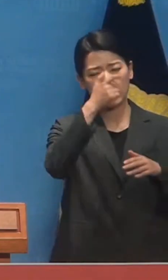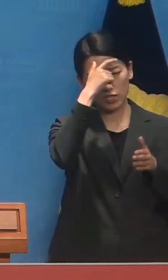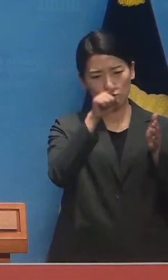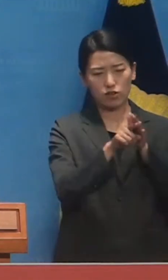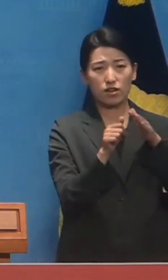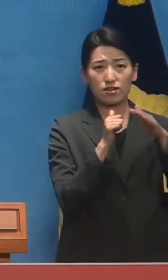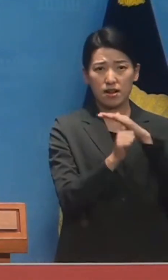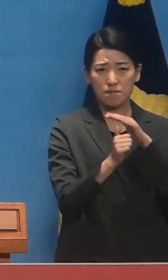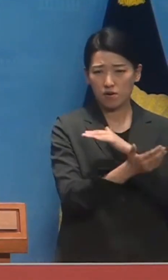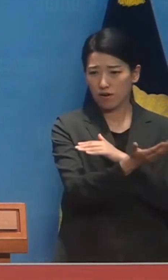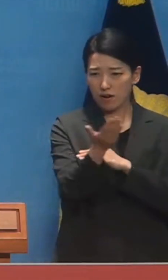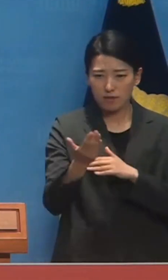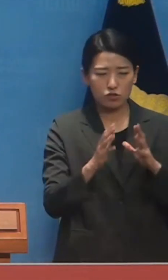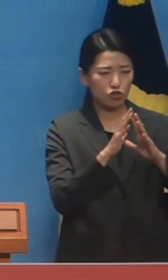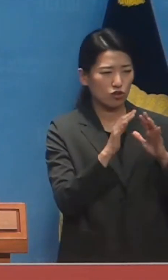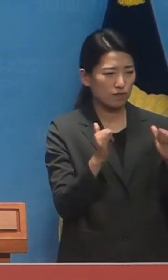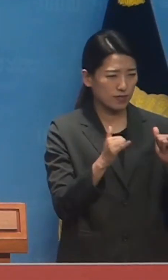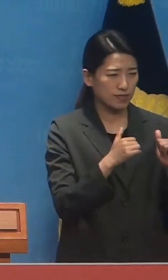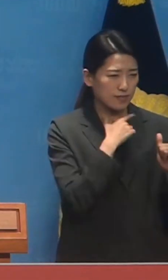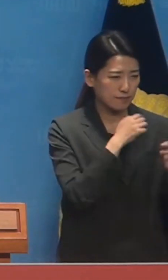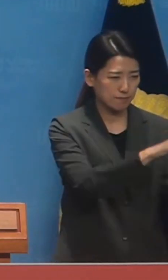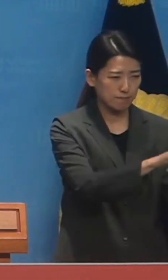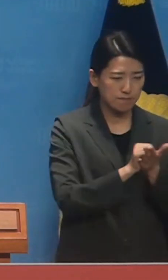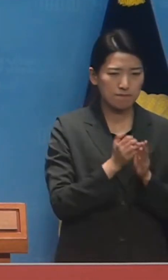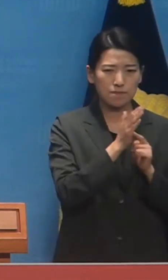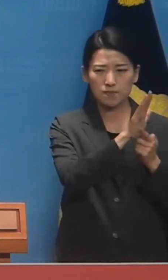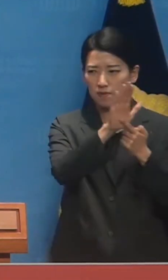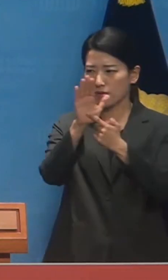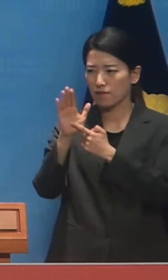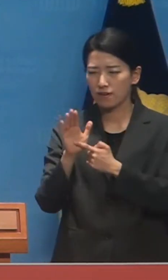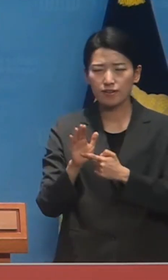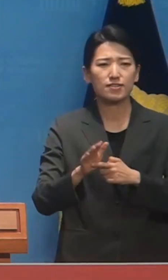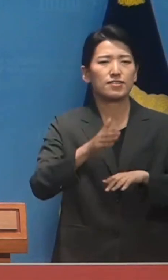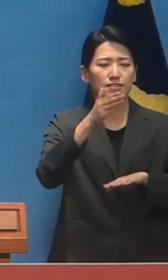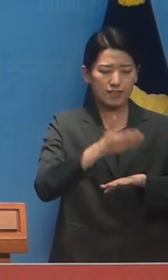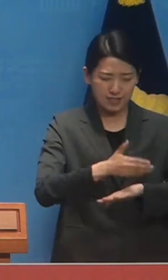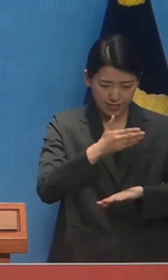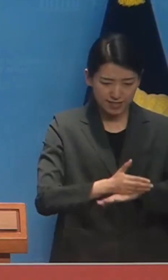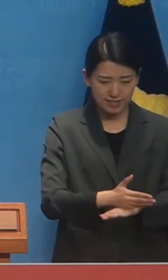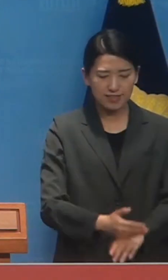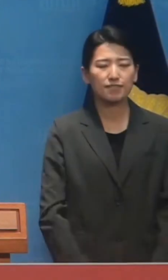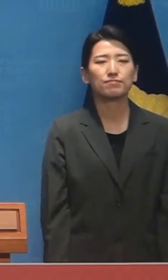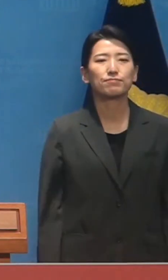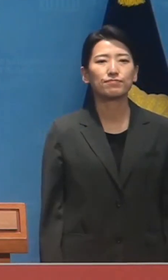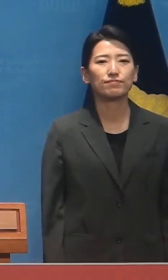담아서 이렇게 발표해 주셔서 감사합니다. 이 시간에는 마지막으로